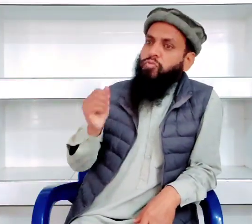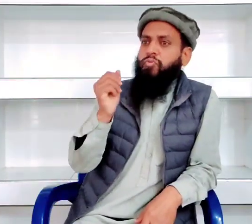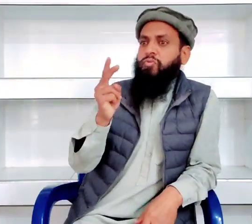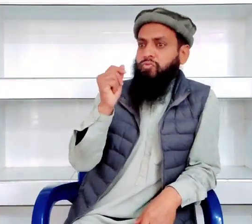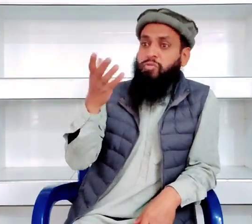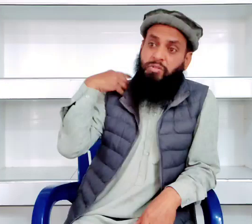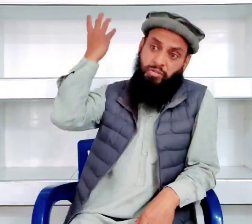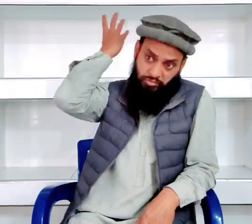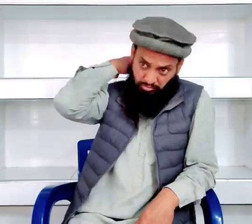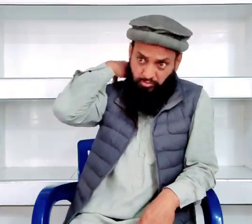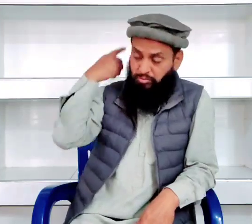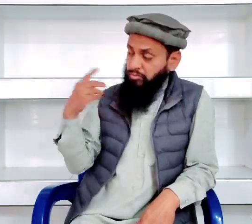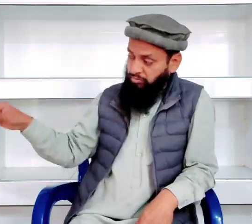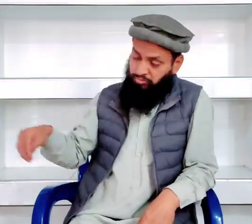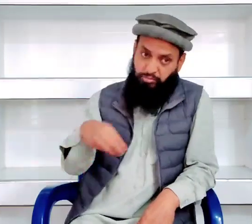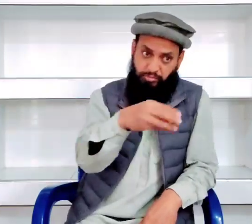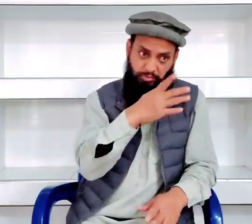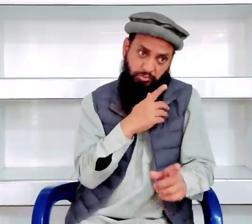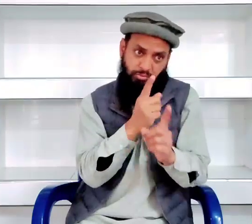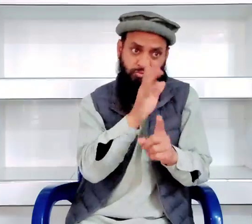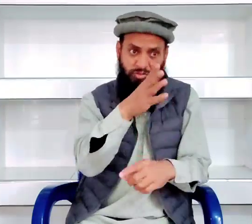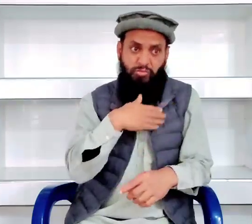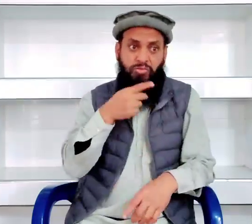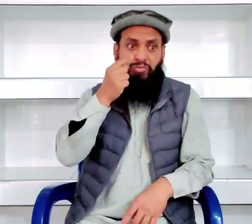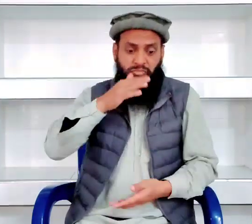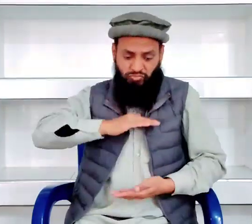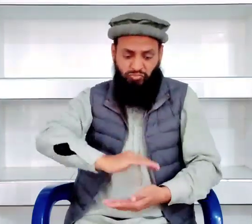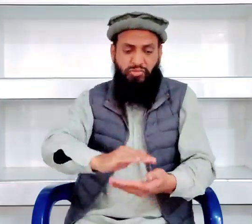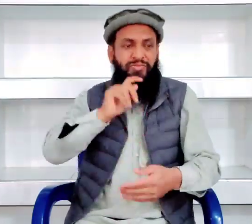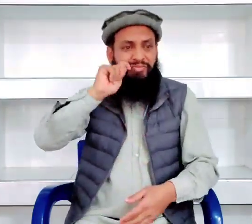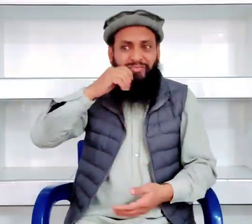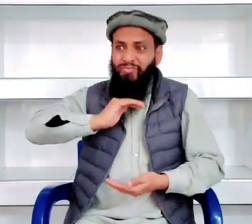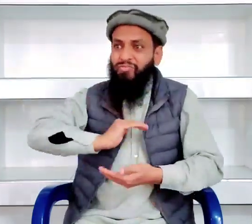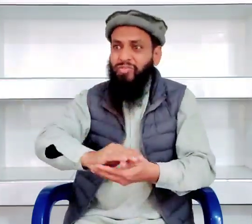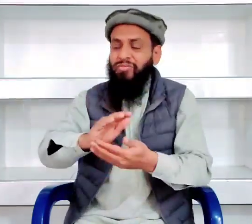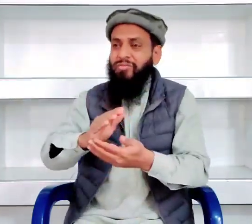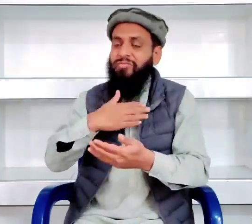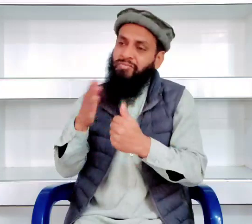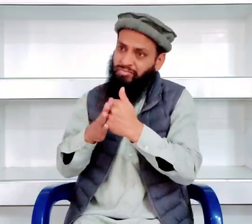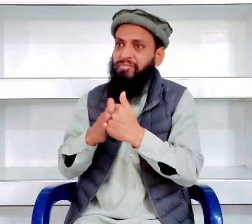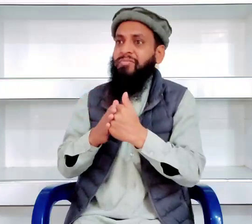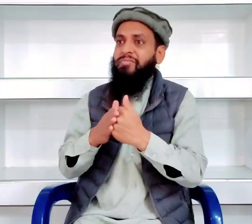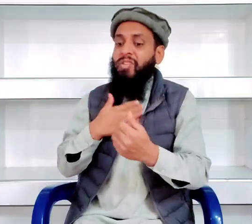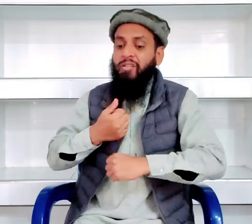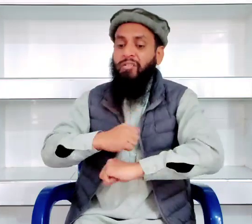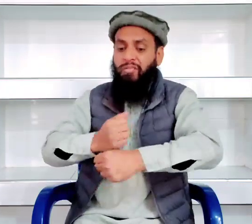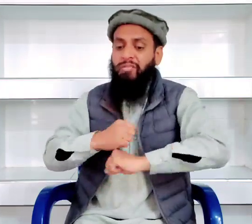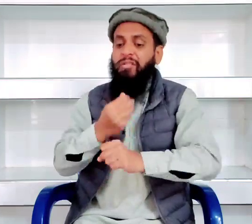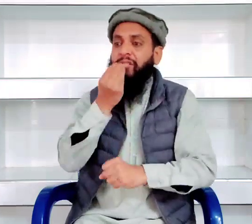ਹੈ ਕਿ ਫਲਾਣ ਜਾਂ ਜਾਨਵਰ ਨੇ ਆ ਕੱਟੇ ਦਾ ਕਿੰਨਾ ਵਜ਼ਨ ਹੋਣਾ ਹੈ ਗੋਸ਼ੇ ਦੇ ਚੋਂ ਕਿੰਨਾ ਨਿਕਲ ਆਏਗਾ ਕਸਾਈ ਅੰਦਰ ਦੀ ਕੱਟਾ ਵੇਖ ਕੇ ਆਂਦਾ ਢਾਈ ਮਹੀਨੇ